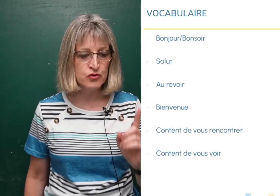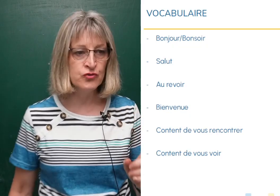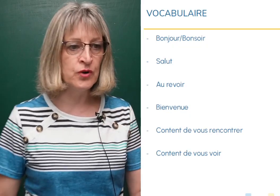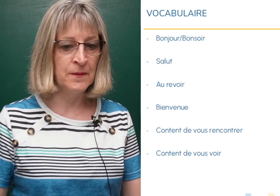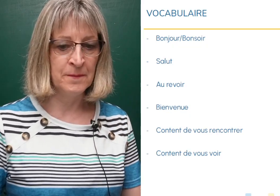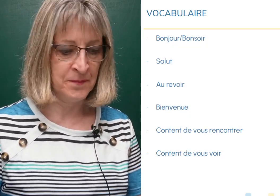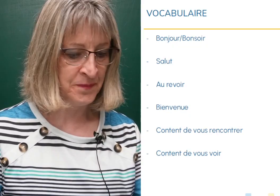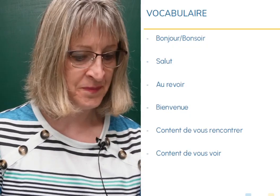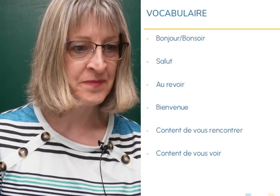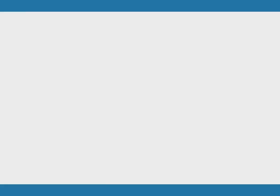Bonjour.